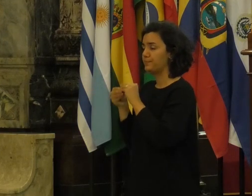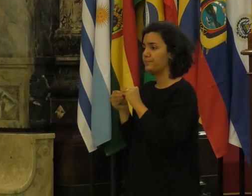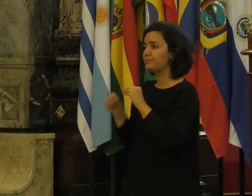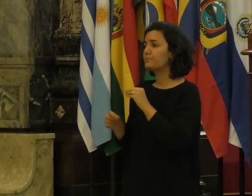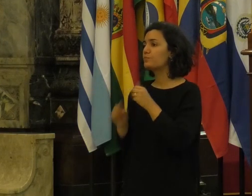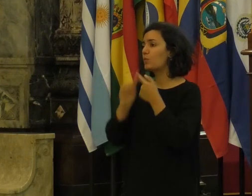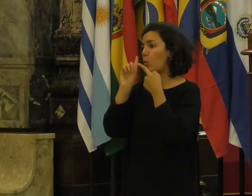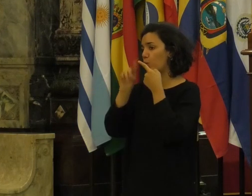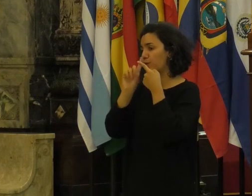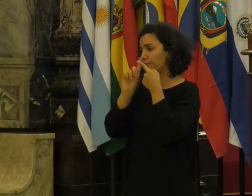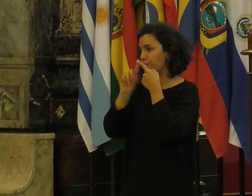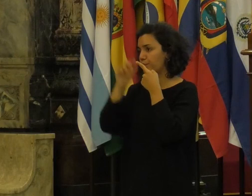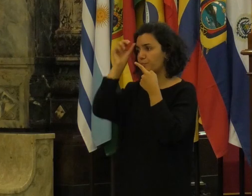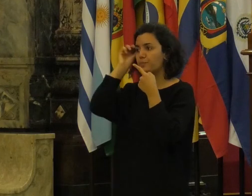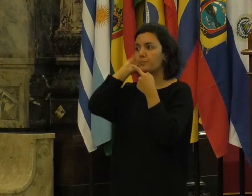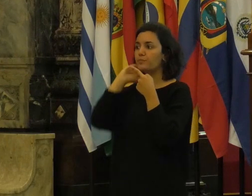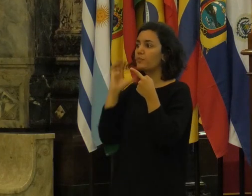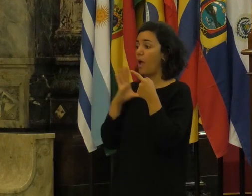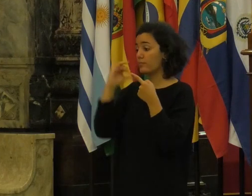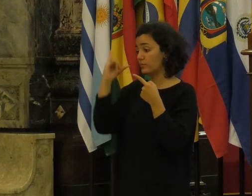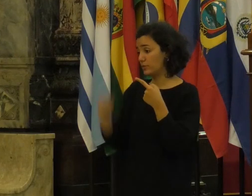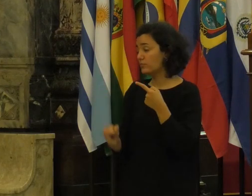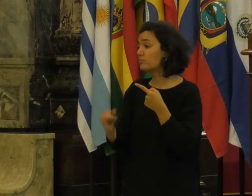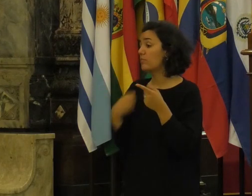Uno, hay desafíos